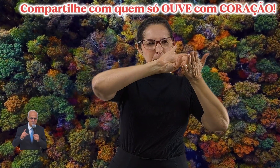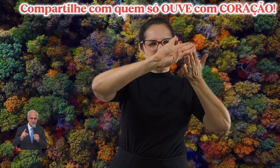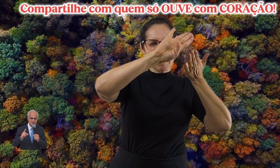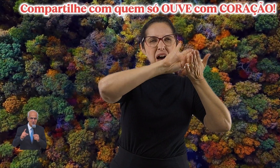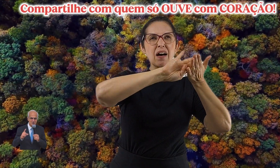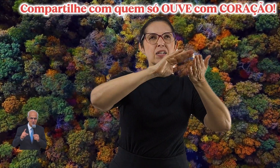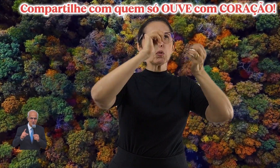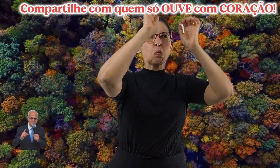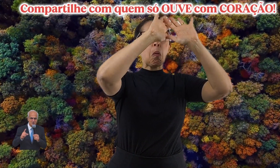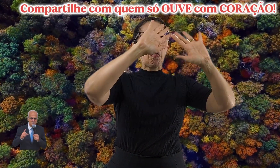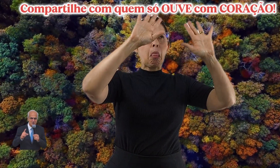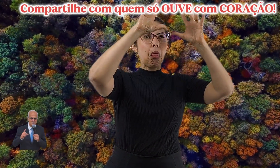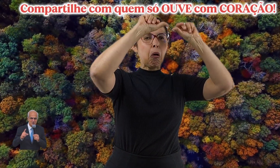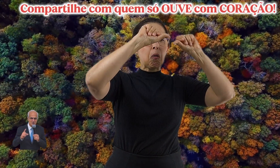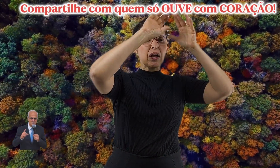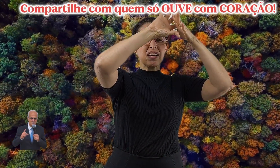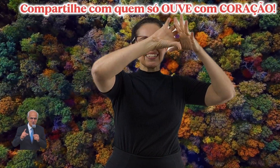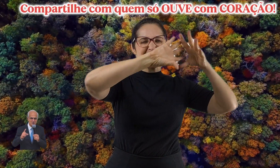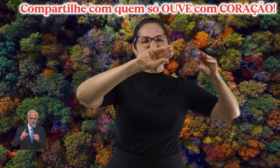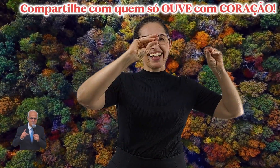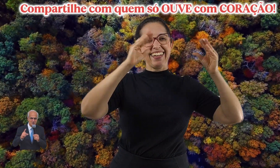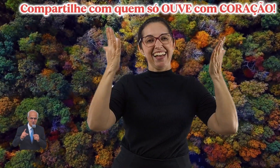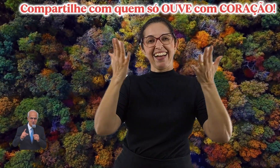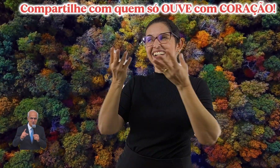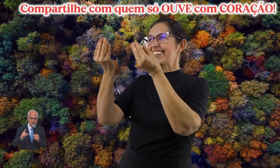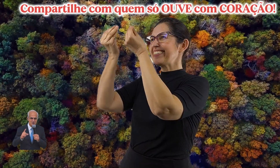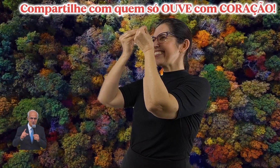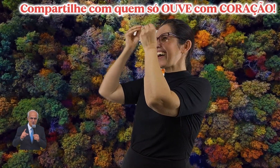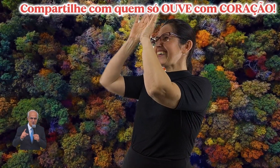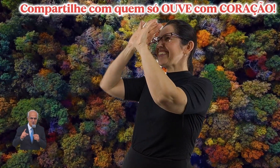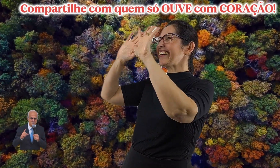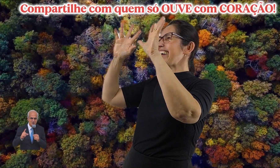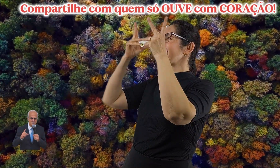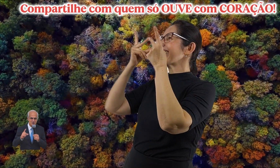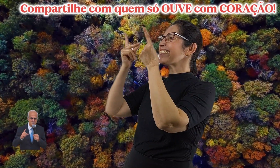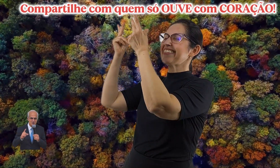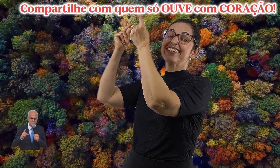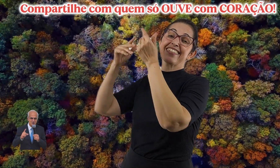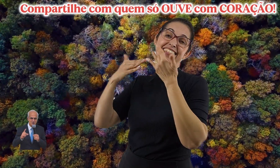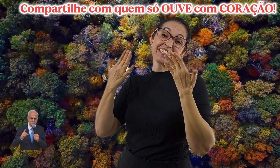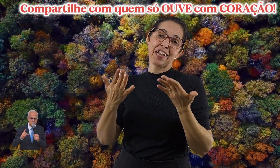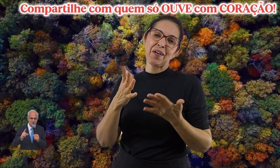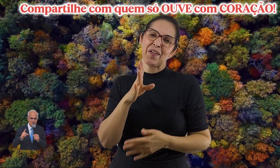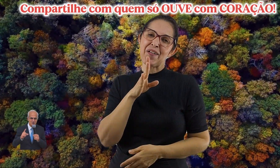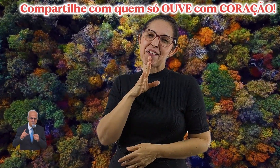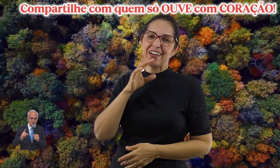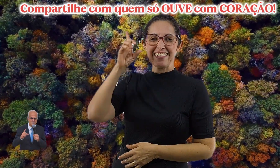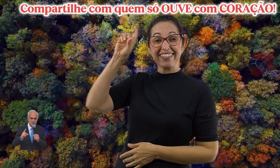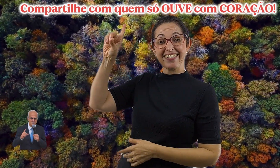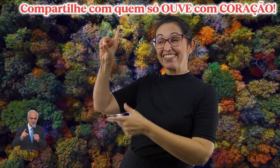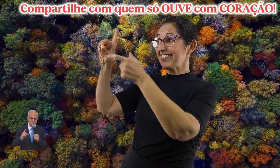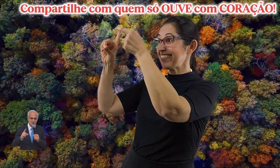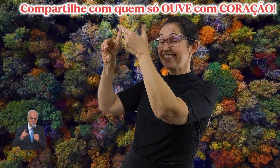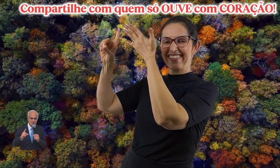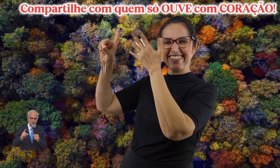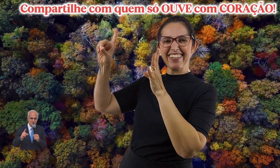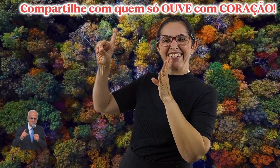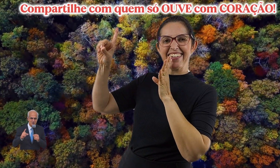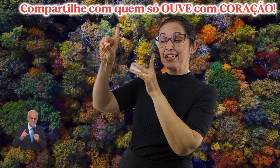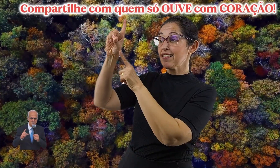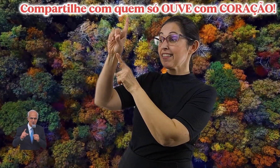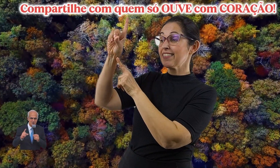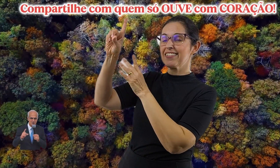vem do Senhor sai e prevalece o pensamento eterno. Nós podemos conhecer então a mente de Deus, o querer de Deus.